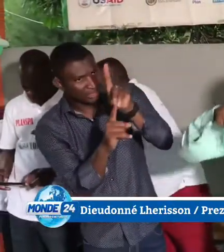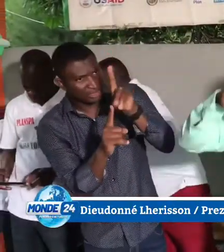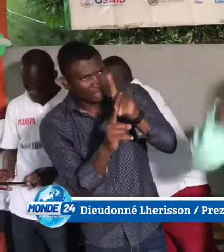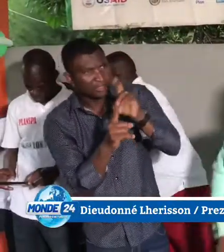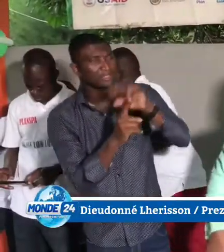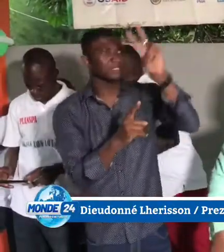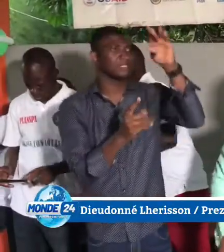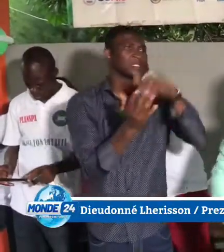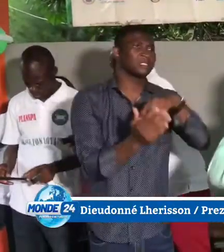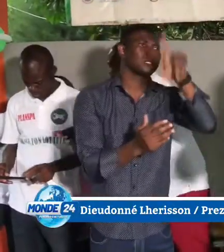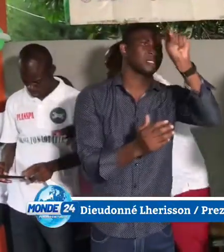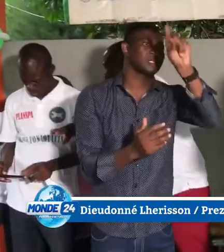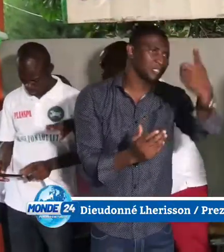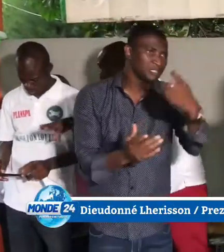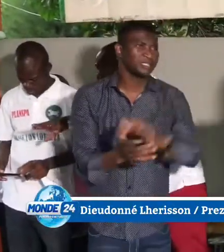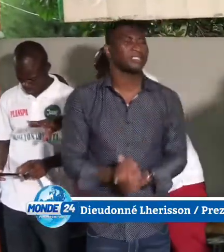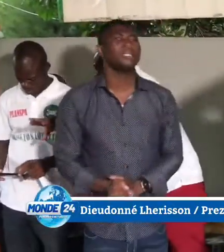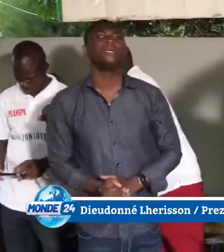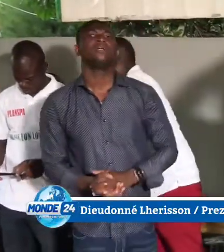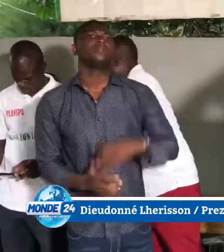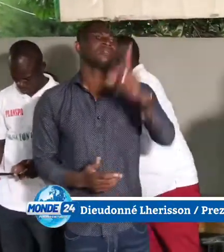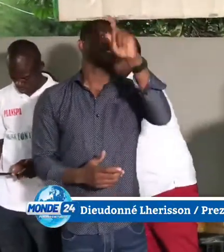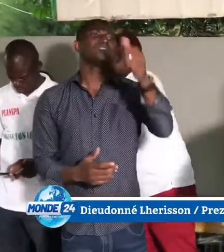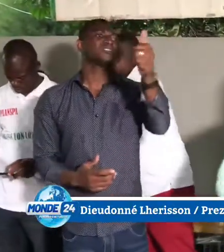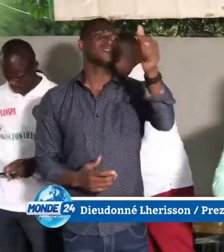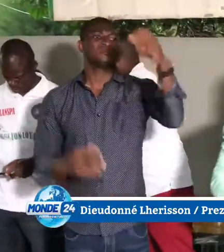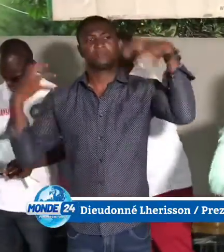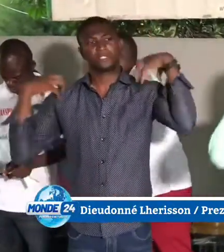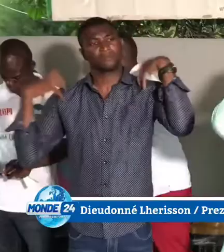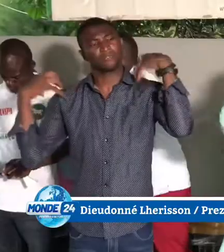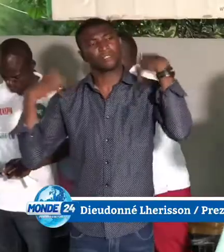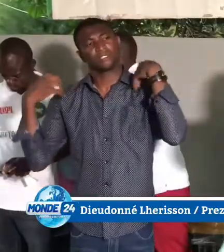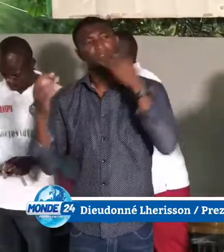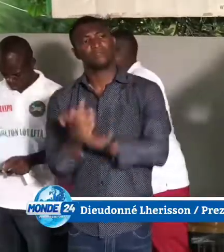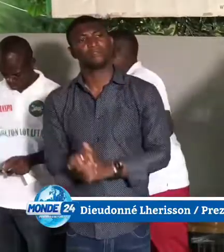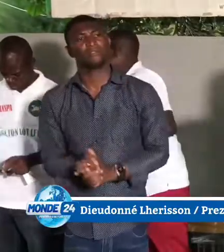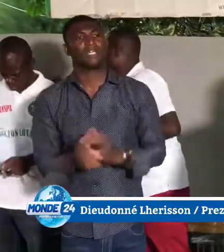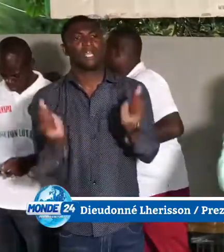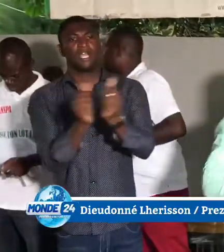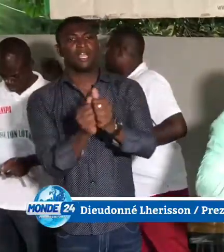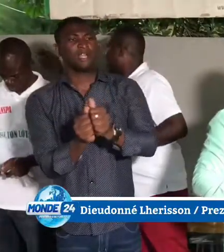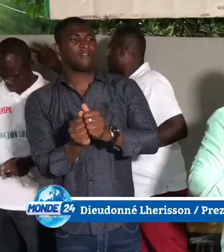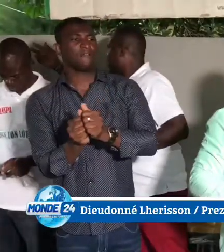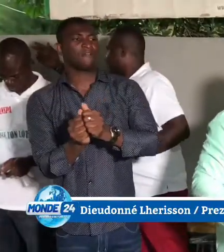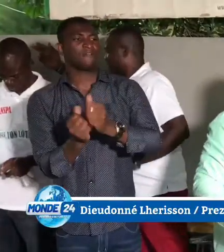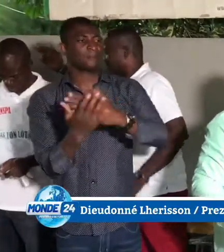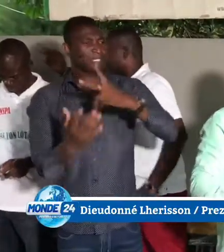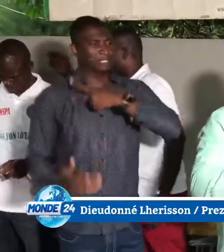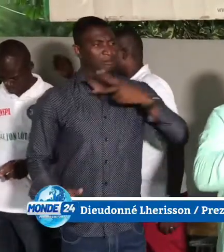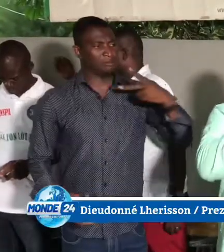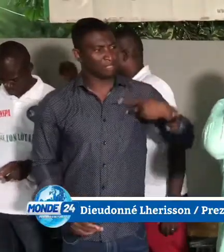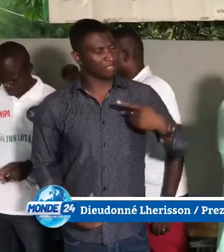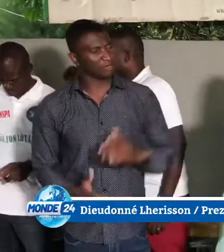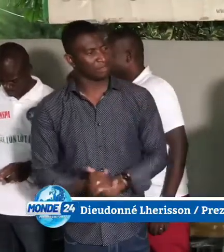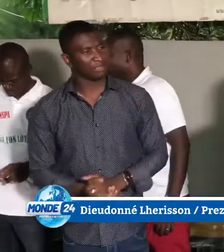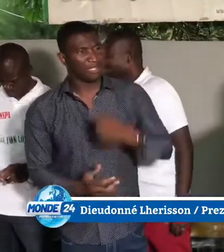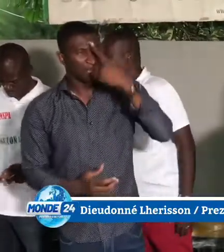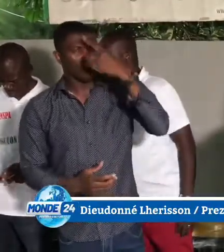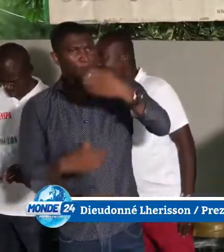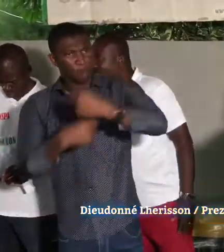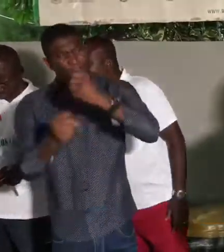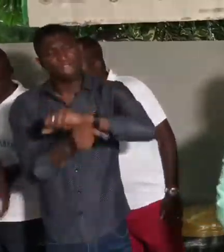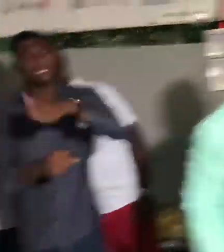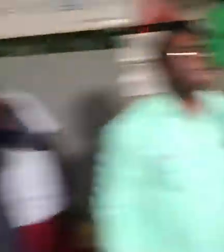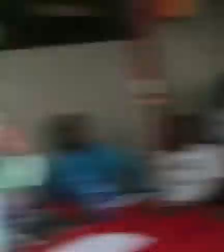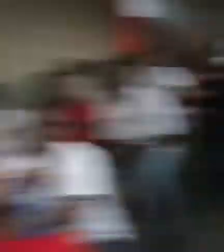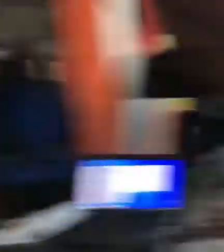30 décembre 2021, est-ce que nous prenons engagement avec Parti Plan SPA pour nous construire notre l'État